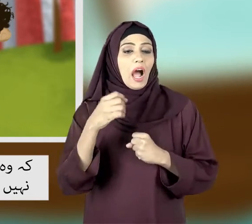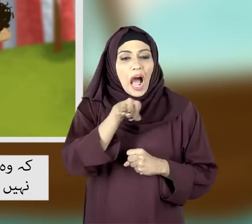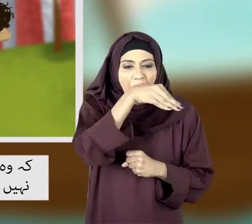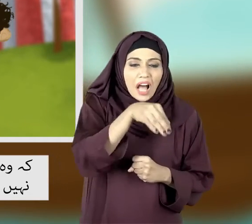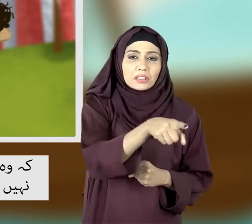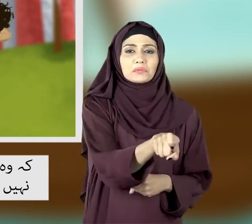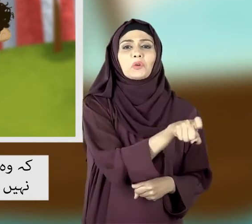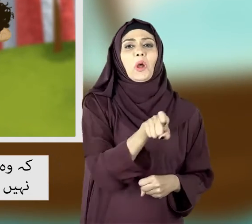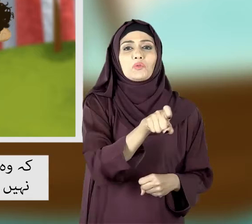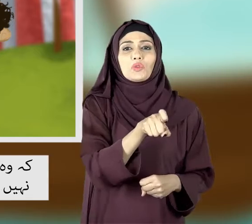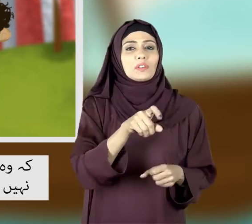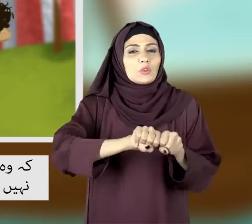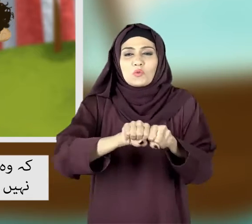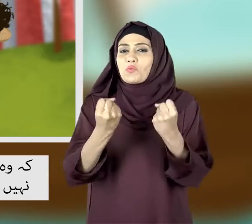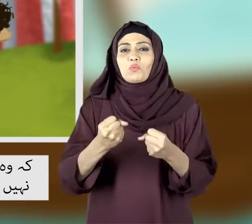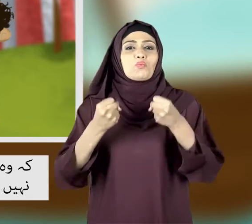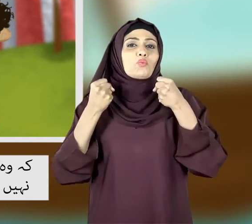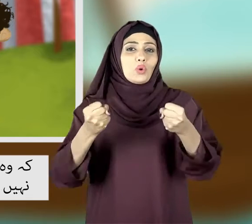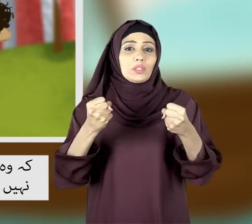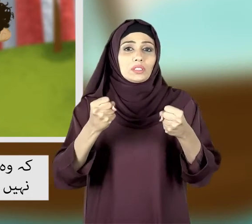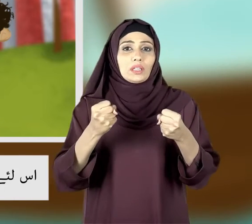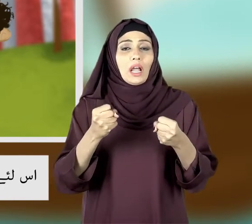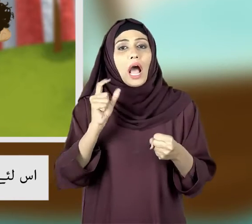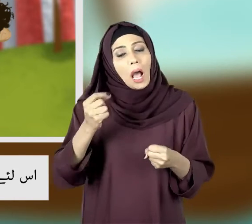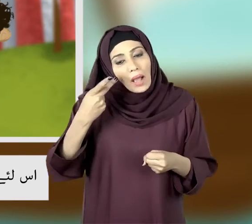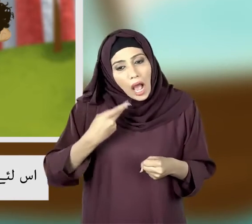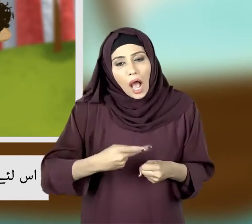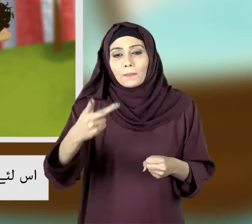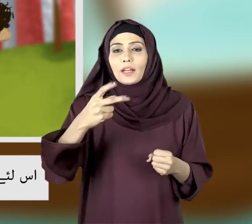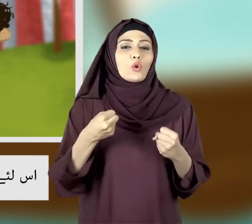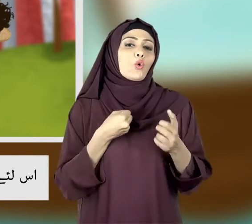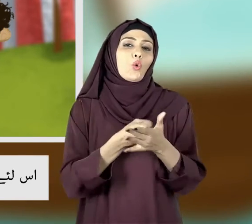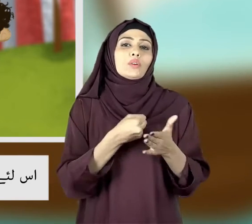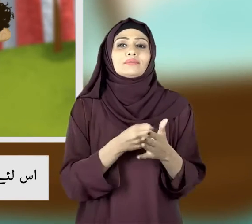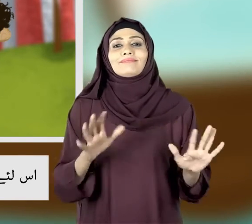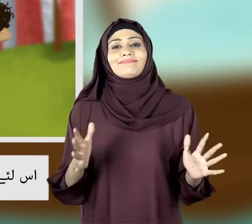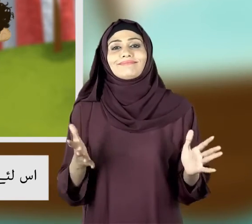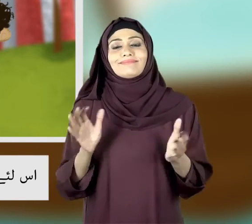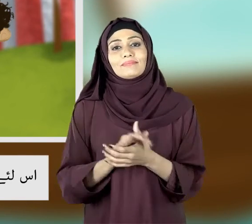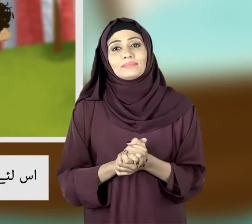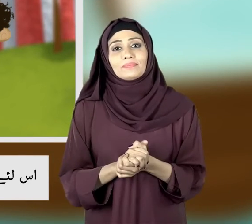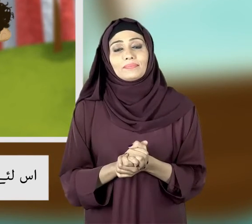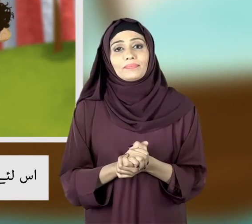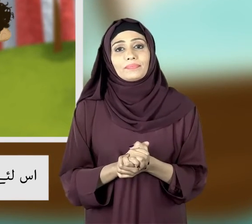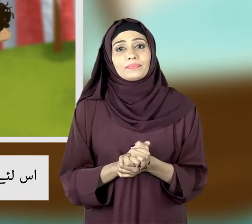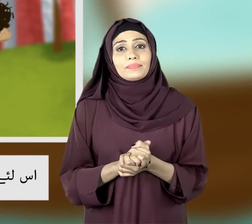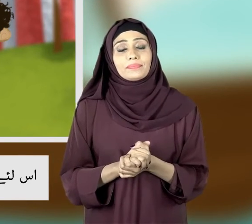ہیں اور اس سے توڑ ہی نہیں سکتے، اس لیے وہ کبھی اس کی کوشش بھی نہیں کرتے۔